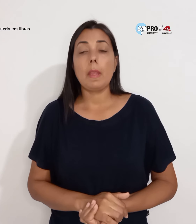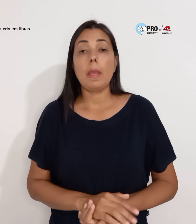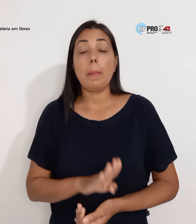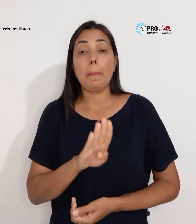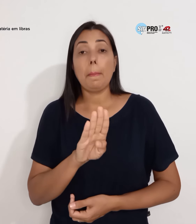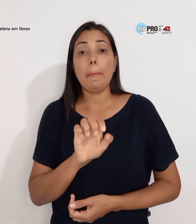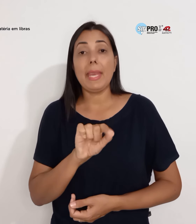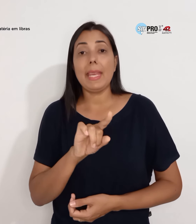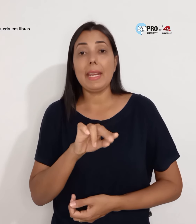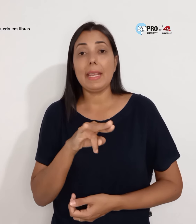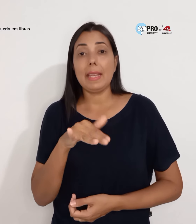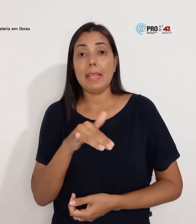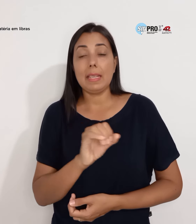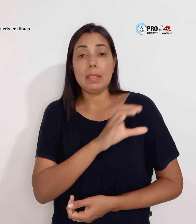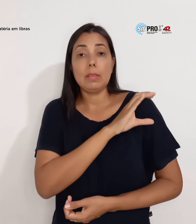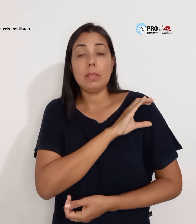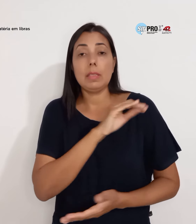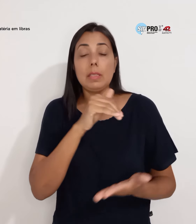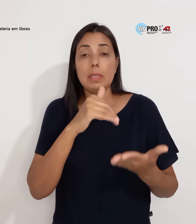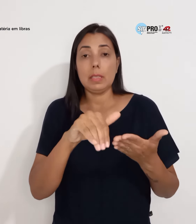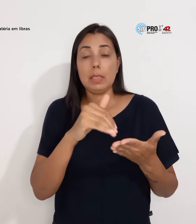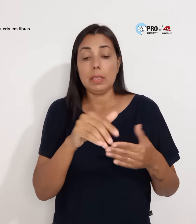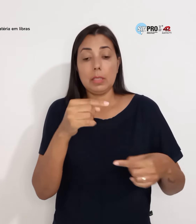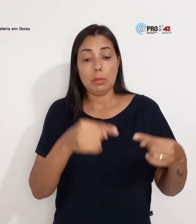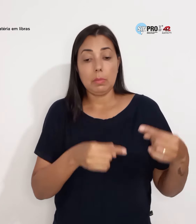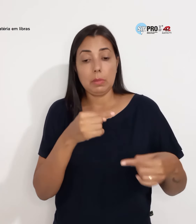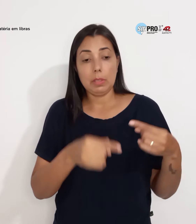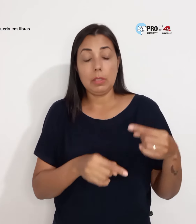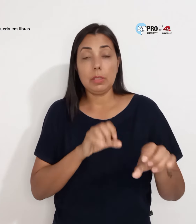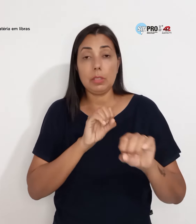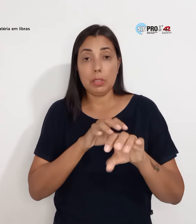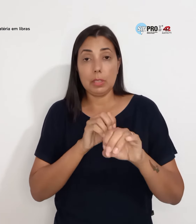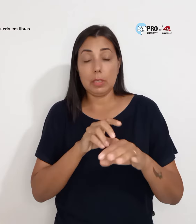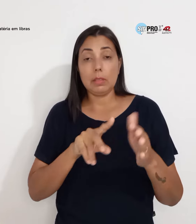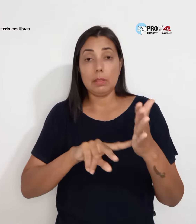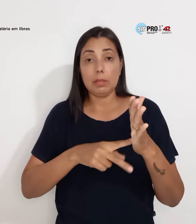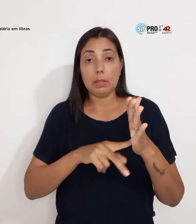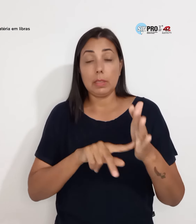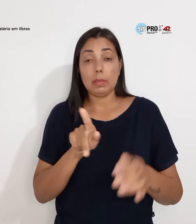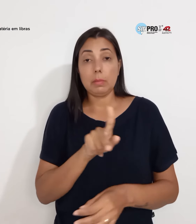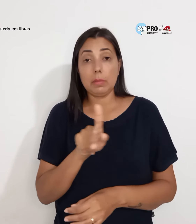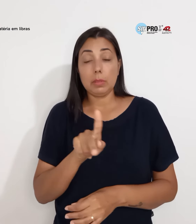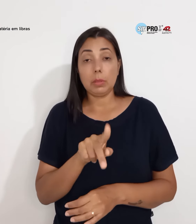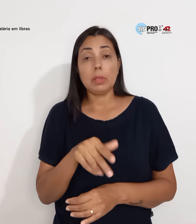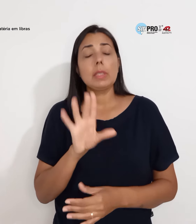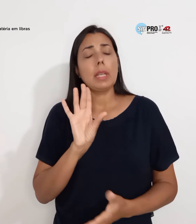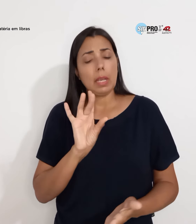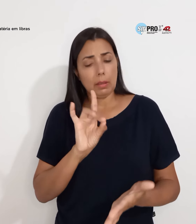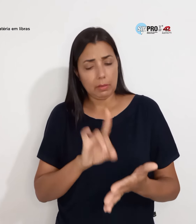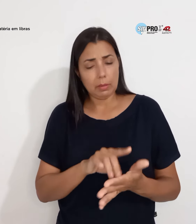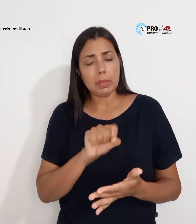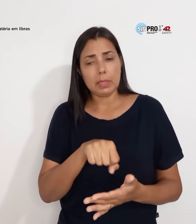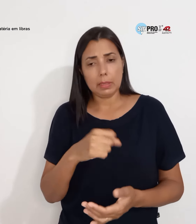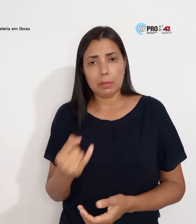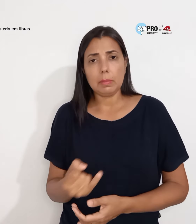Berenice Dark, coordenadora da Secretaria de Política Educacional do Simpro-DF, afirma que é